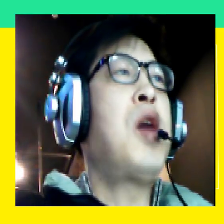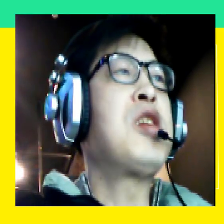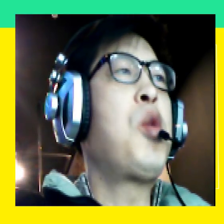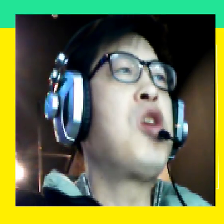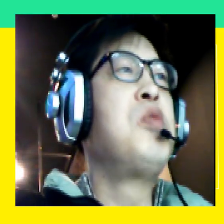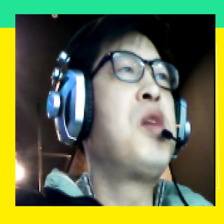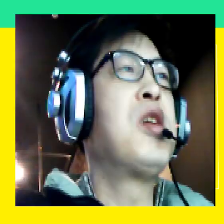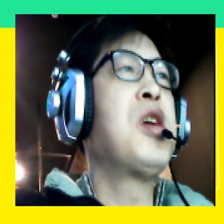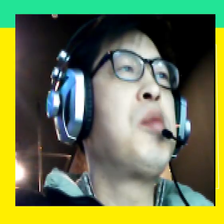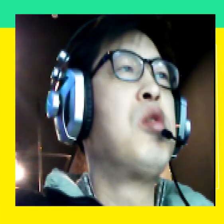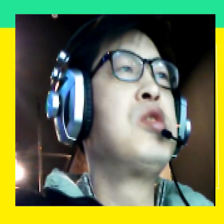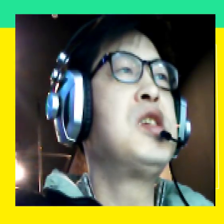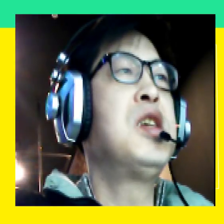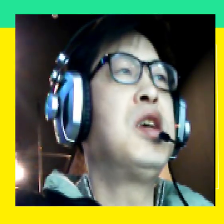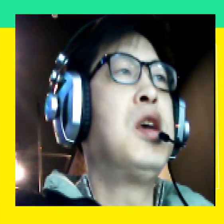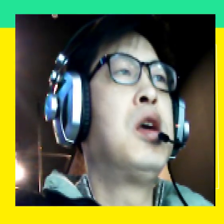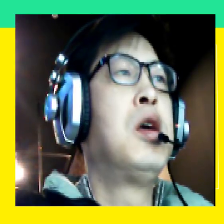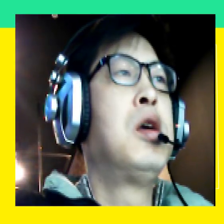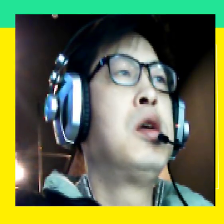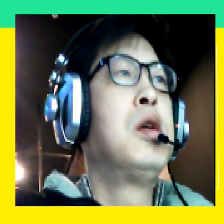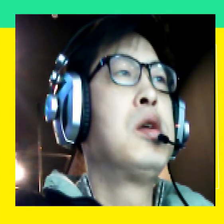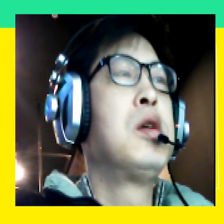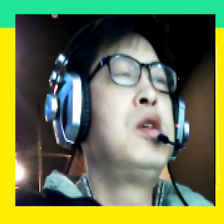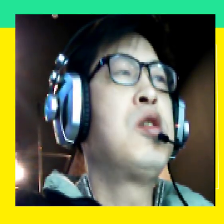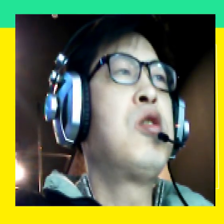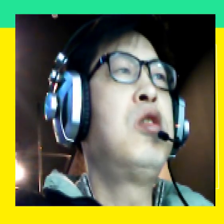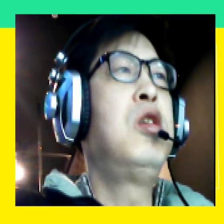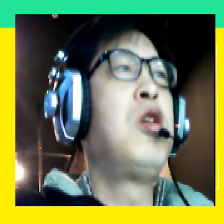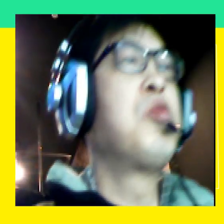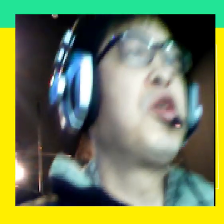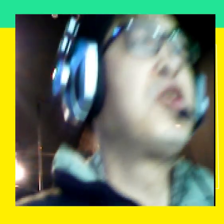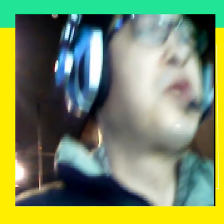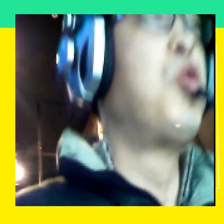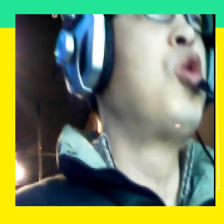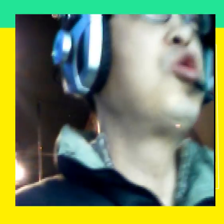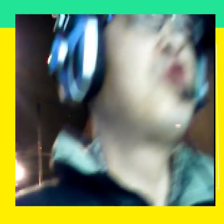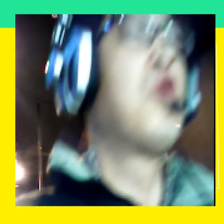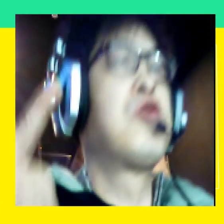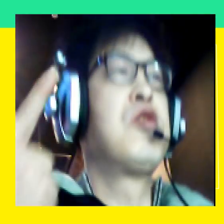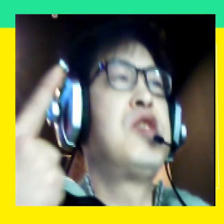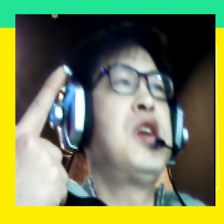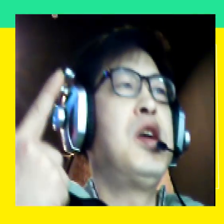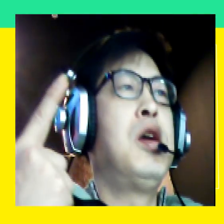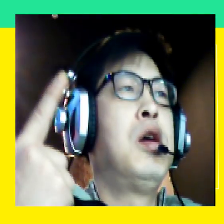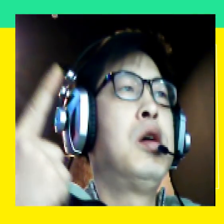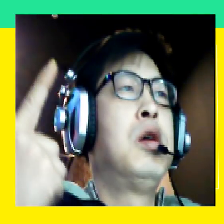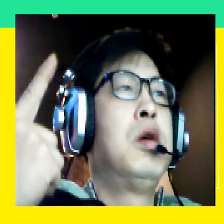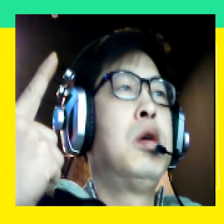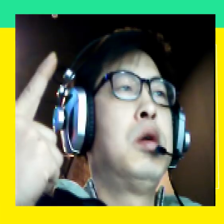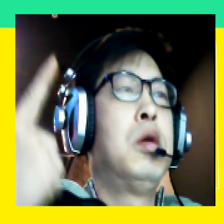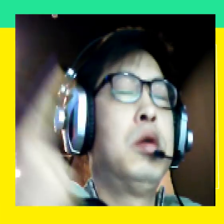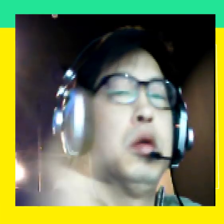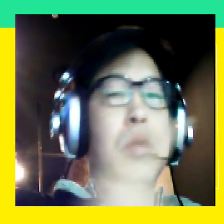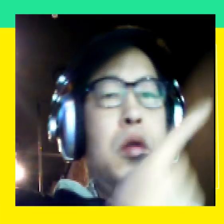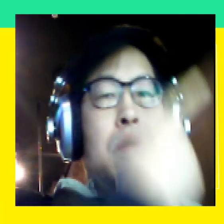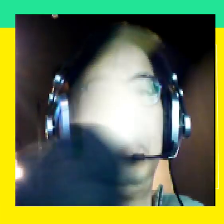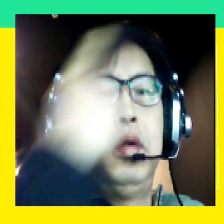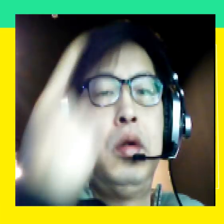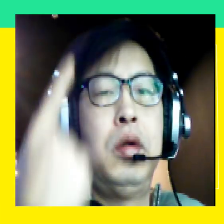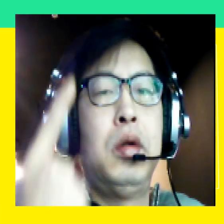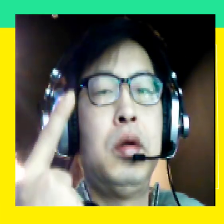이 화살표가 의미하는 게 뭔지 이거를 여러분들한테 보여주려고 그러는 건데